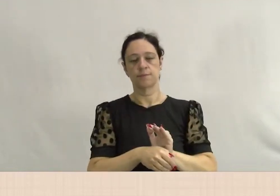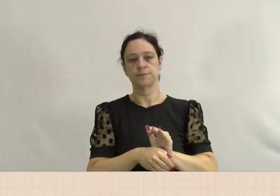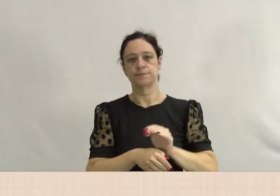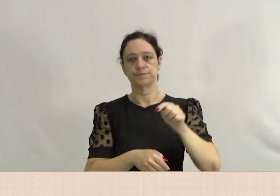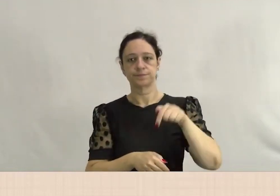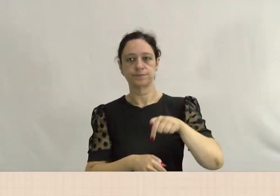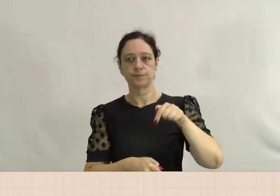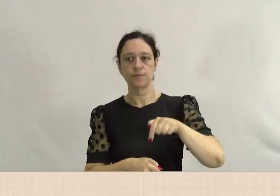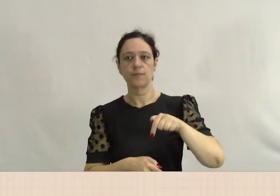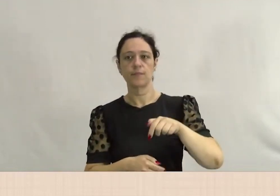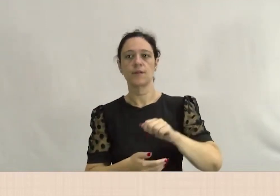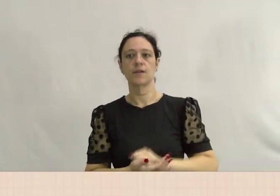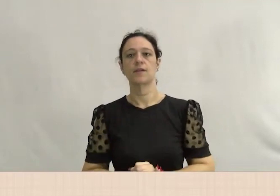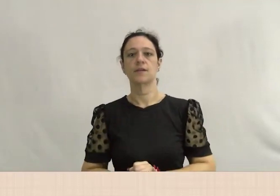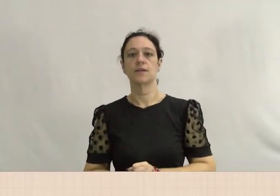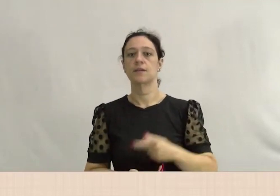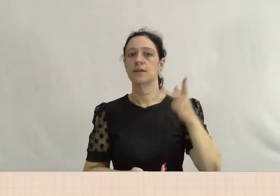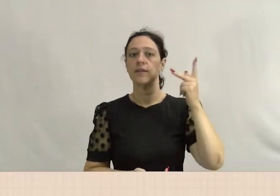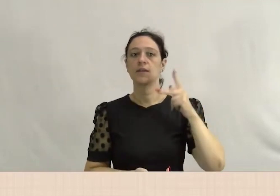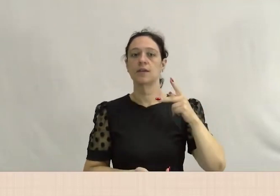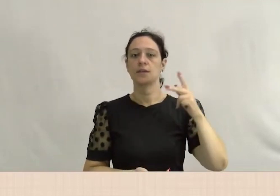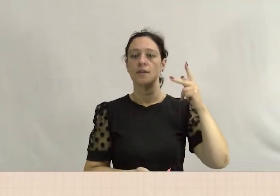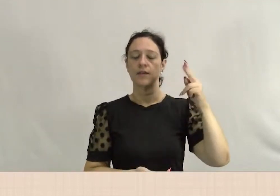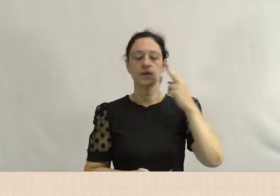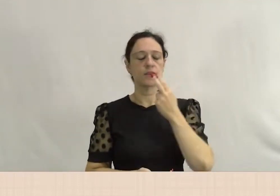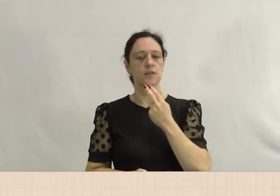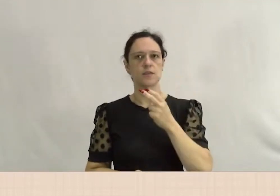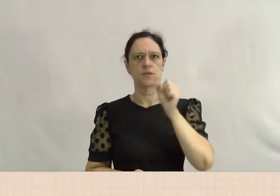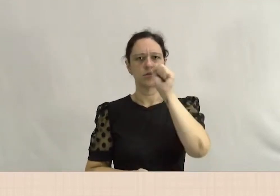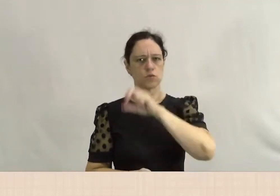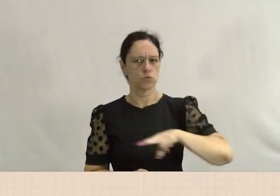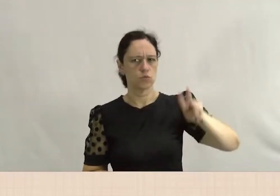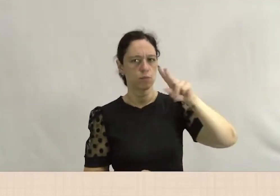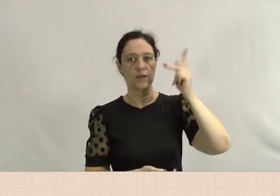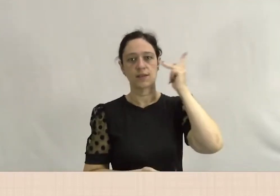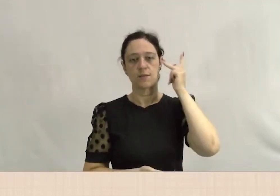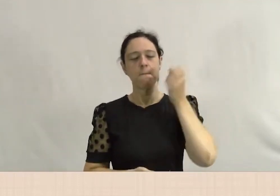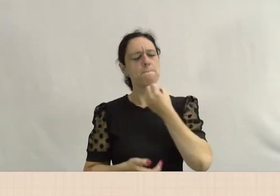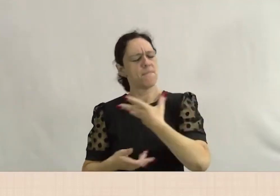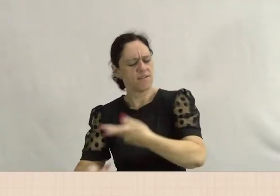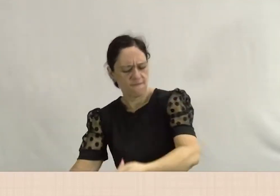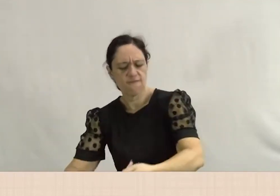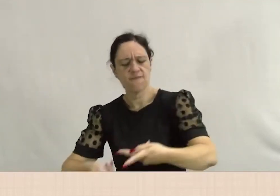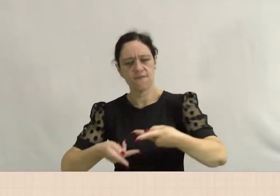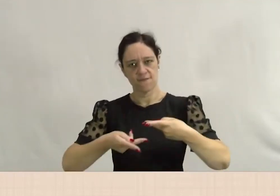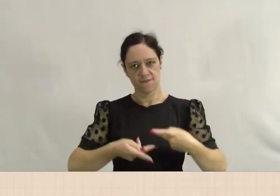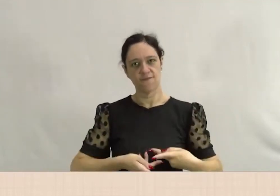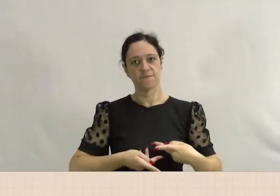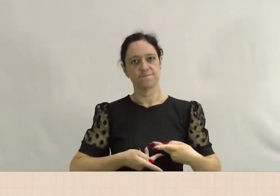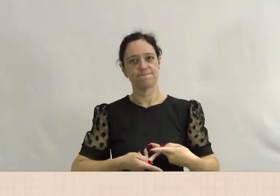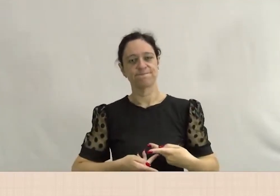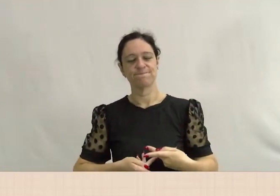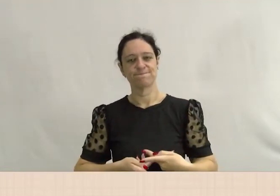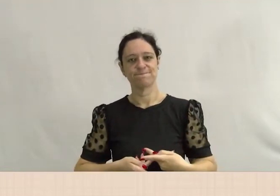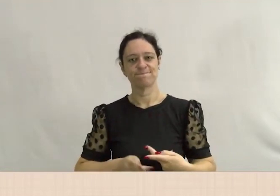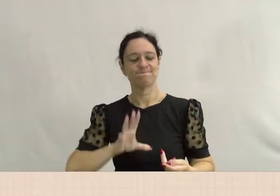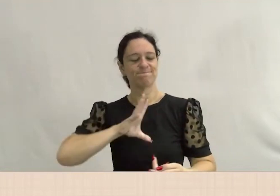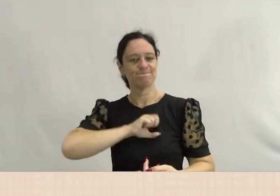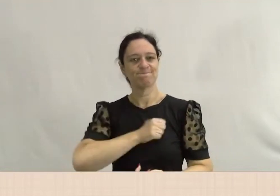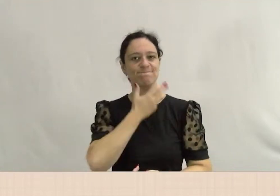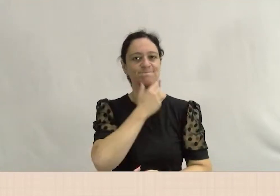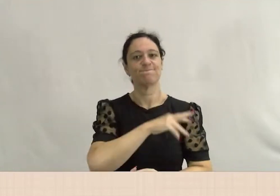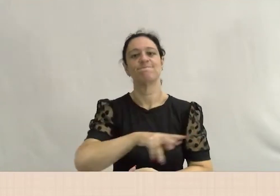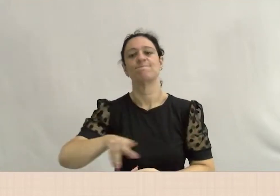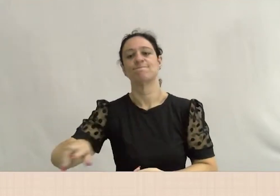Estância Árvore da Vida, em Sumaré, São Paulo. E sejam todos muito bem-vindos, nossos queridos irmãos